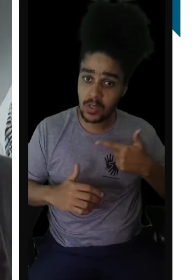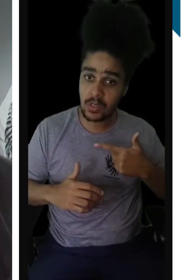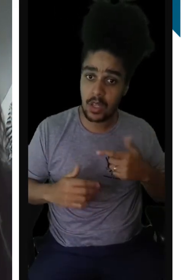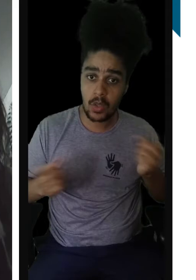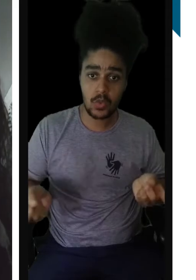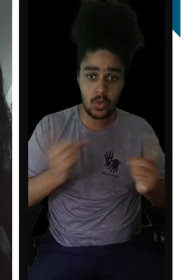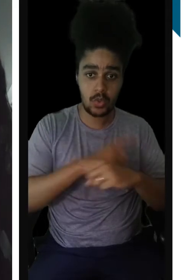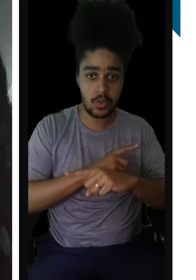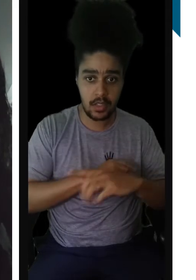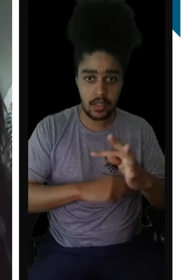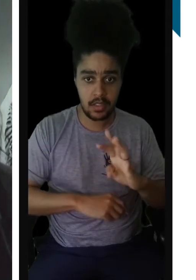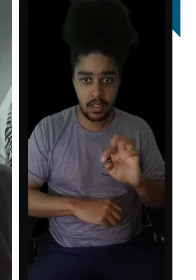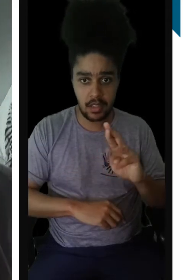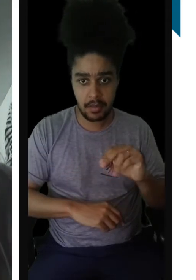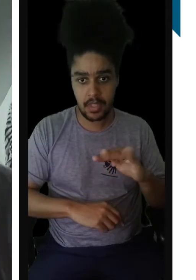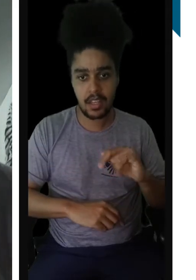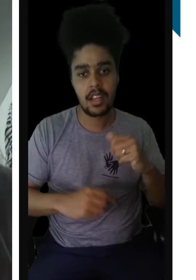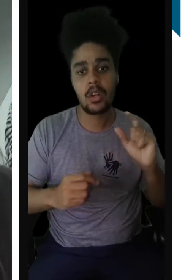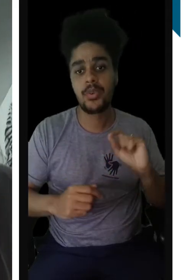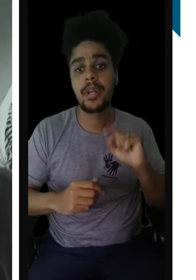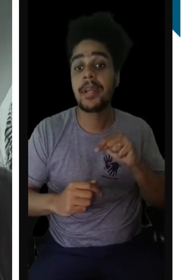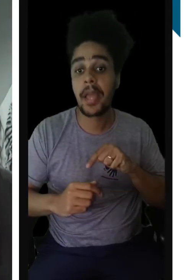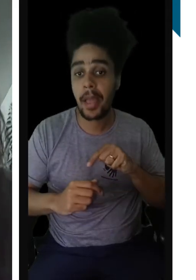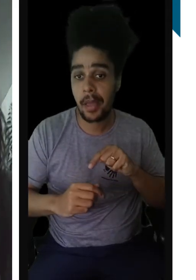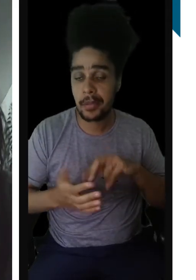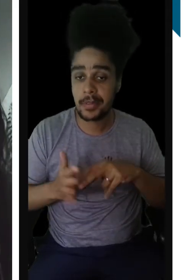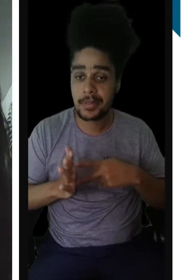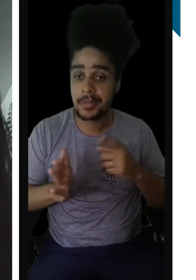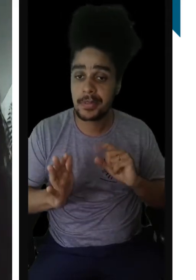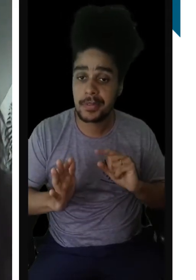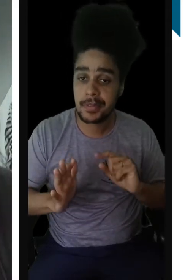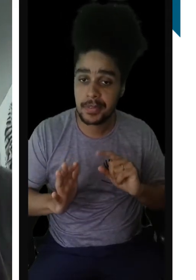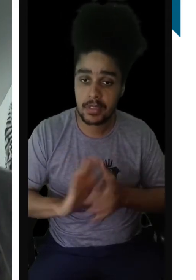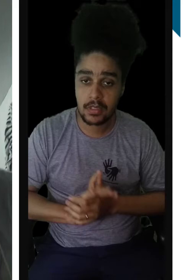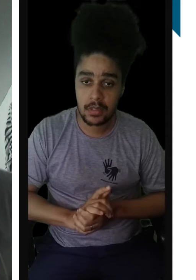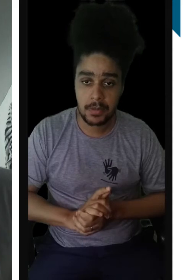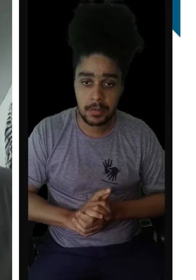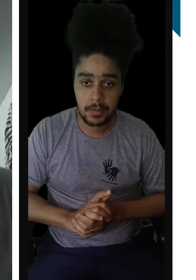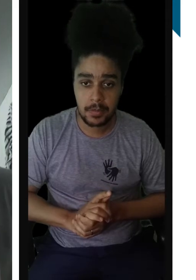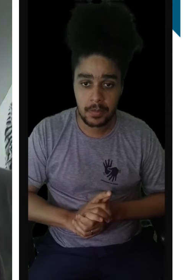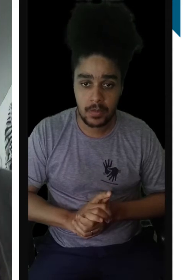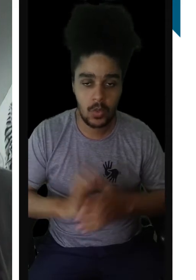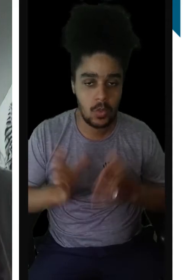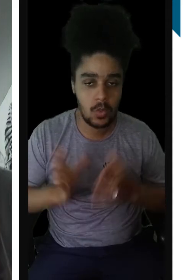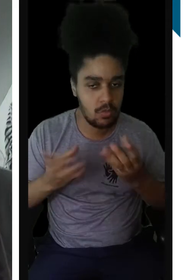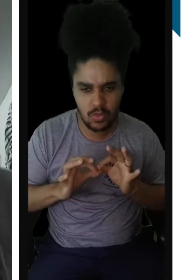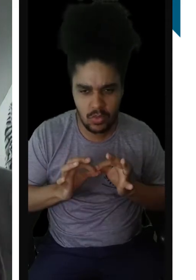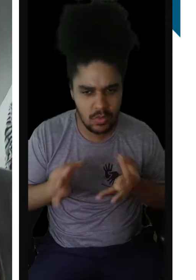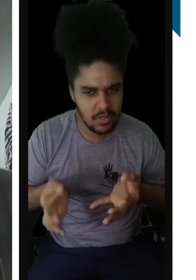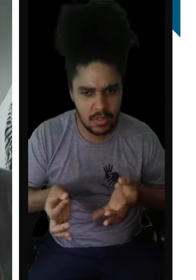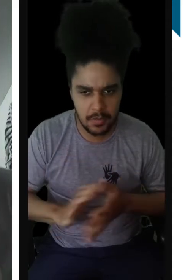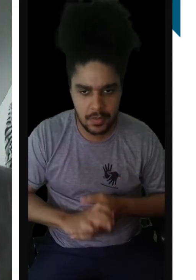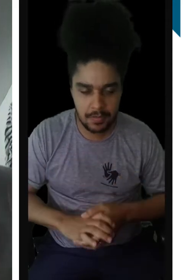que é inversão térmica. Professor, o que é inversão térmica? Simples, meu querido. Muito